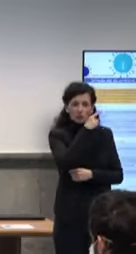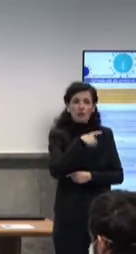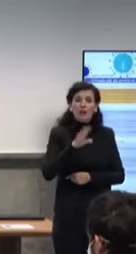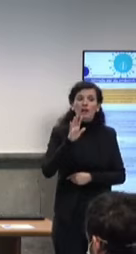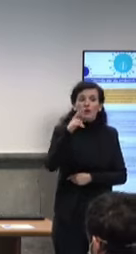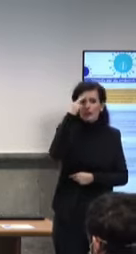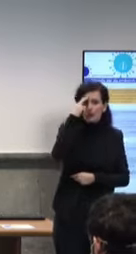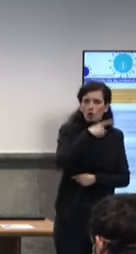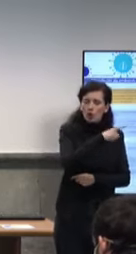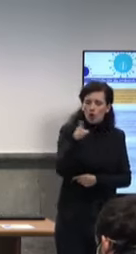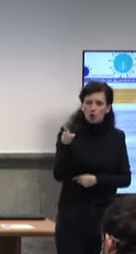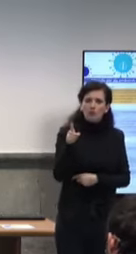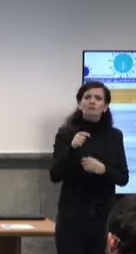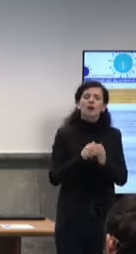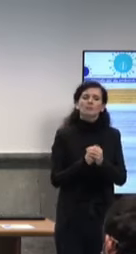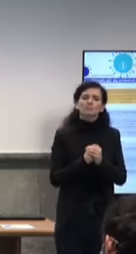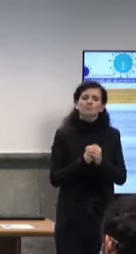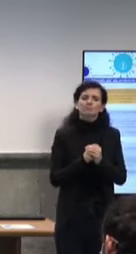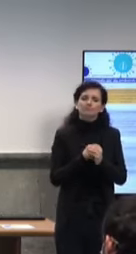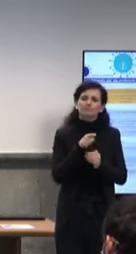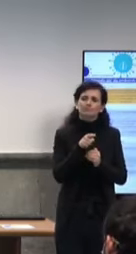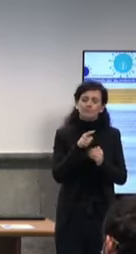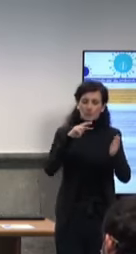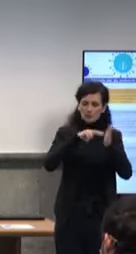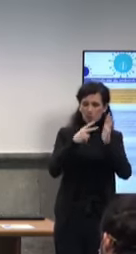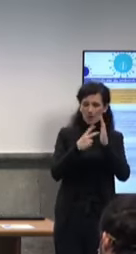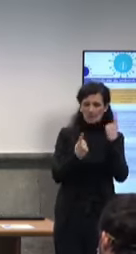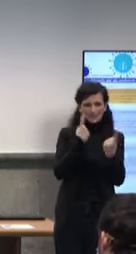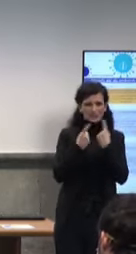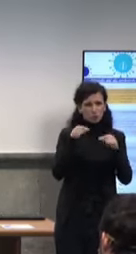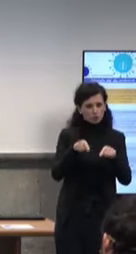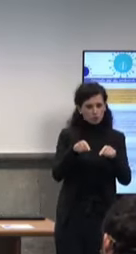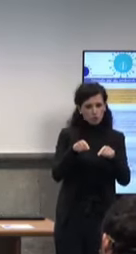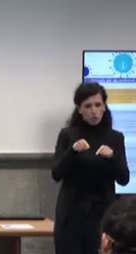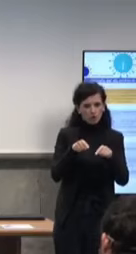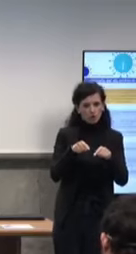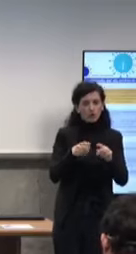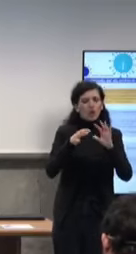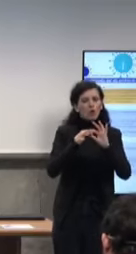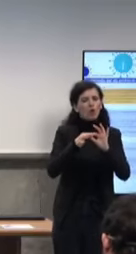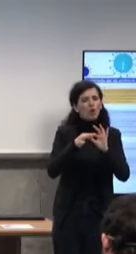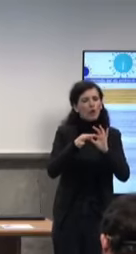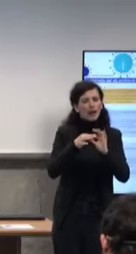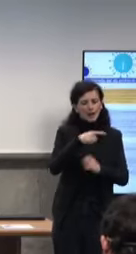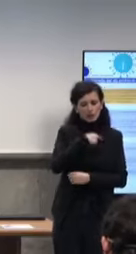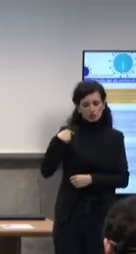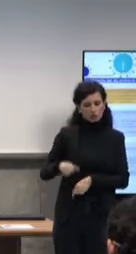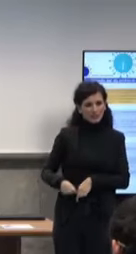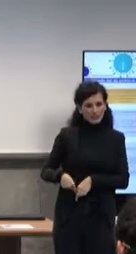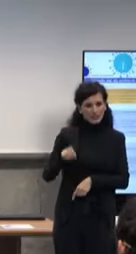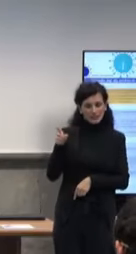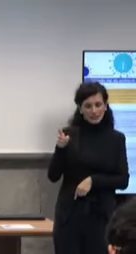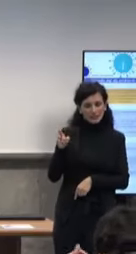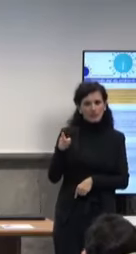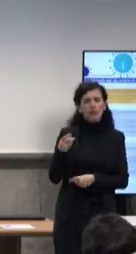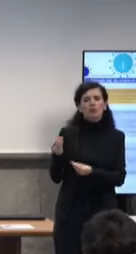cosa per riprendere per inquadrare nella problematica i colleghi cinesi ci hanno trasmesso qualche